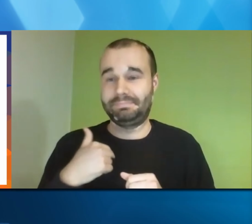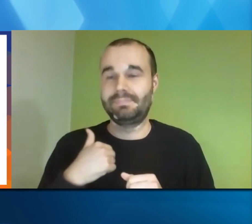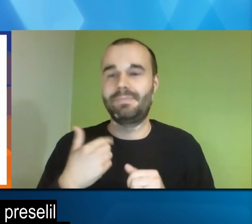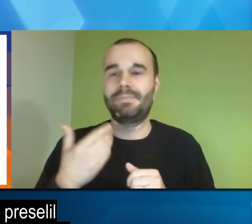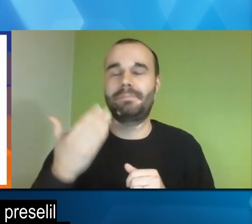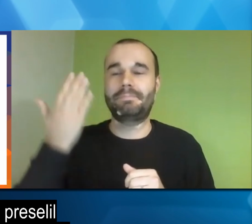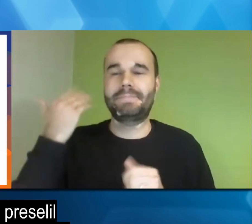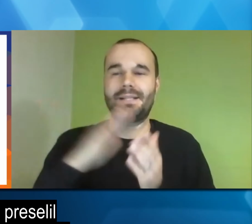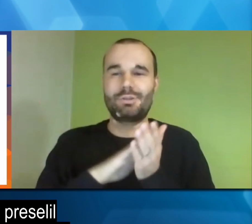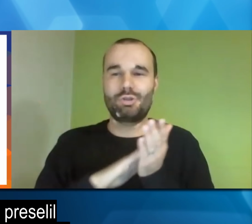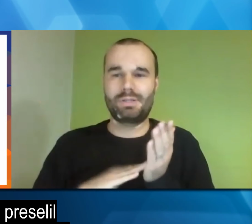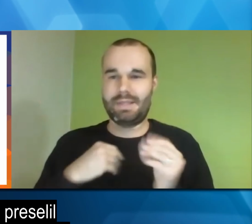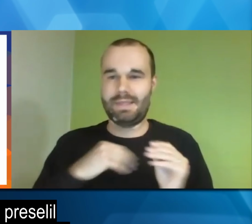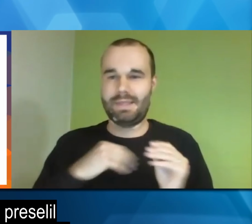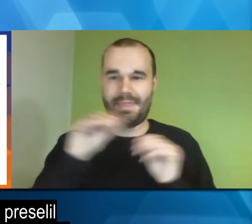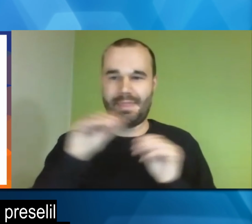sabo.